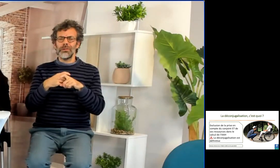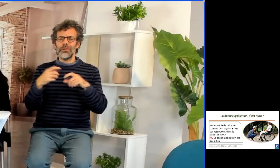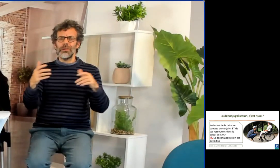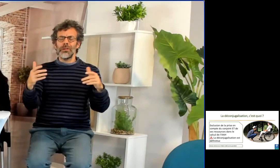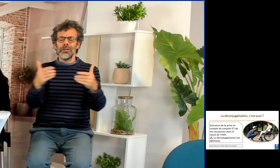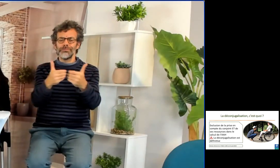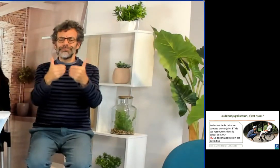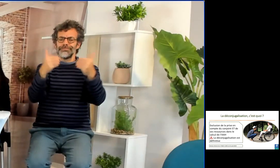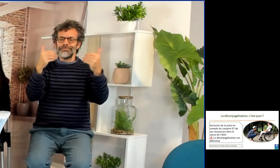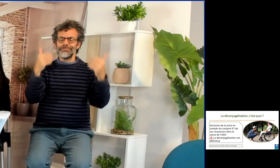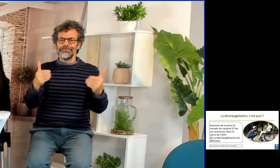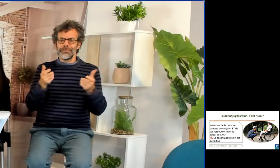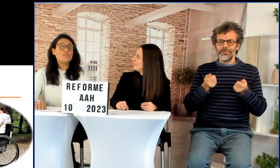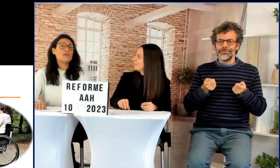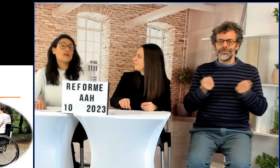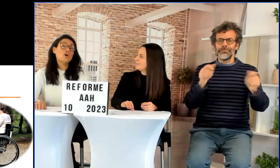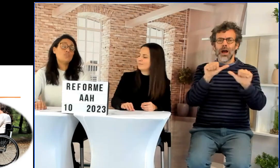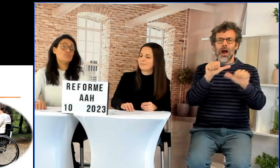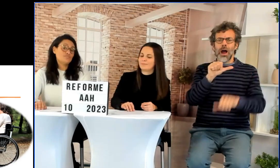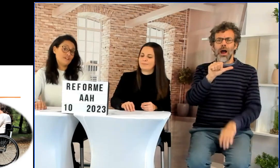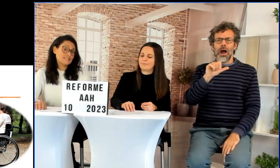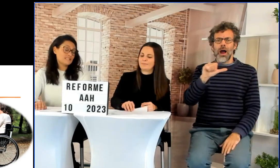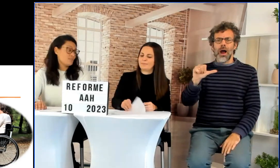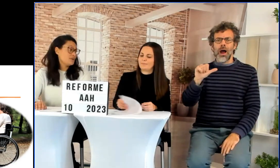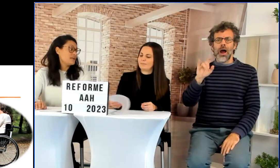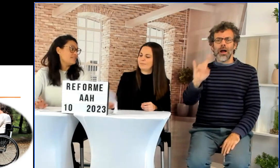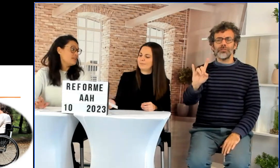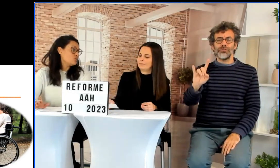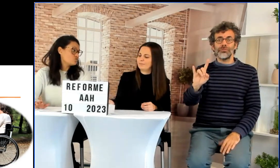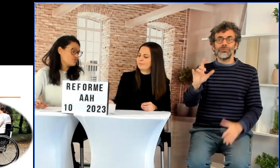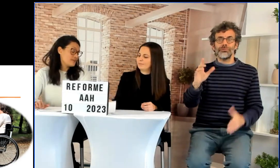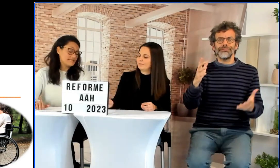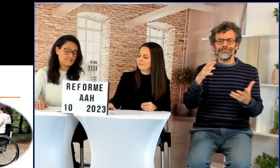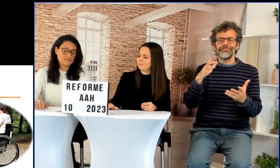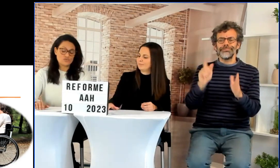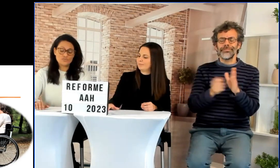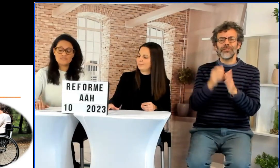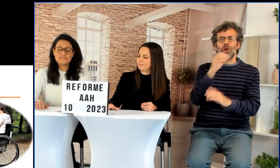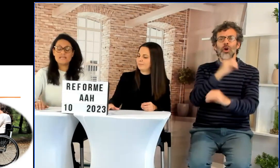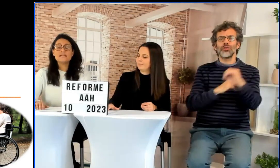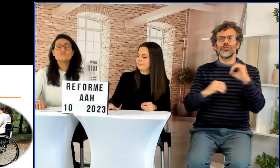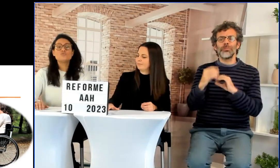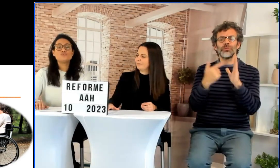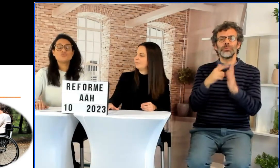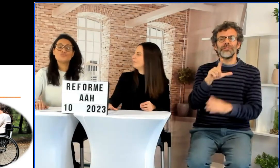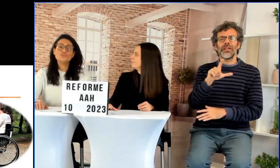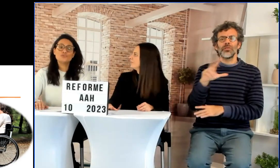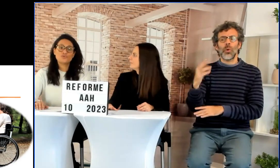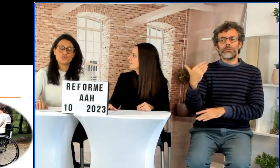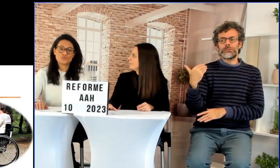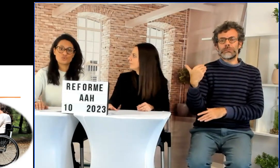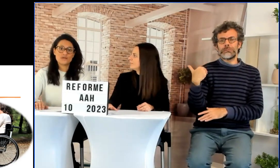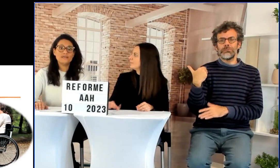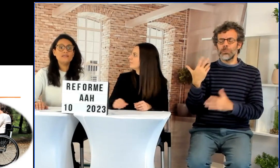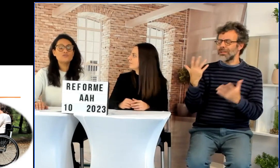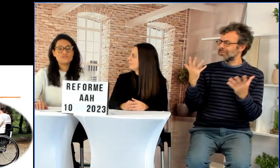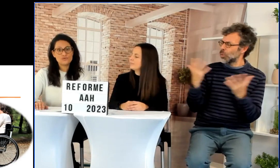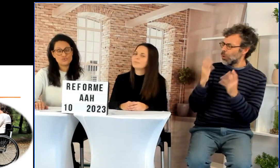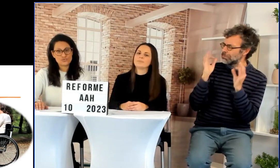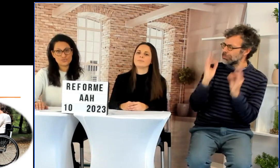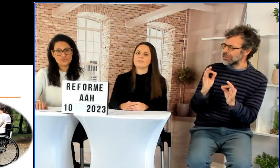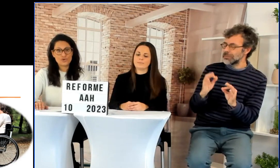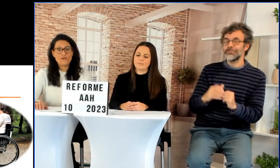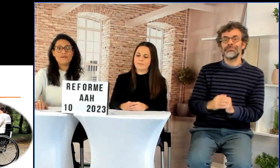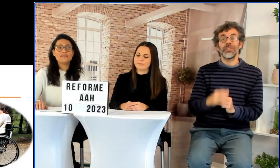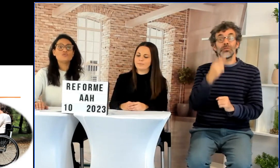quoi la déconjugalisation? Eh bien alors, pour faire simple, la déconjugalisation, c'est l'exclusion de votre conjoint et de